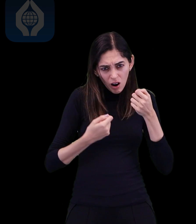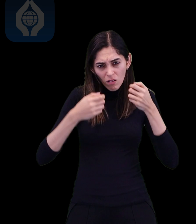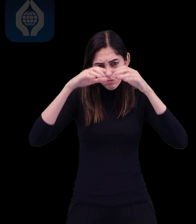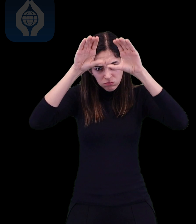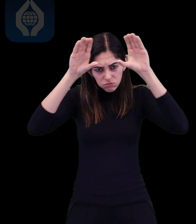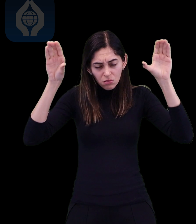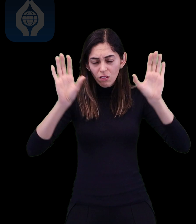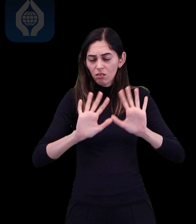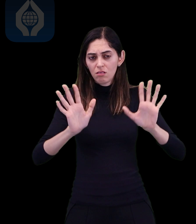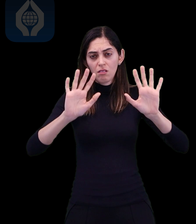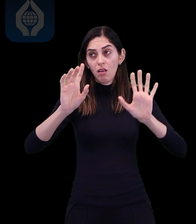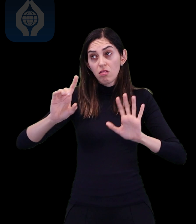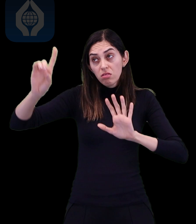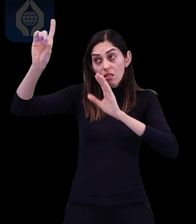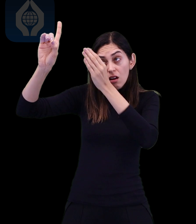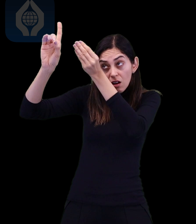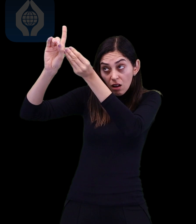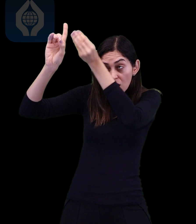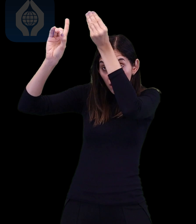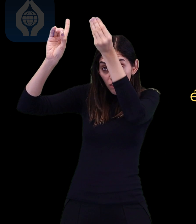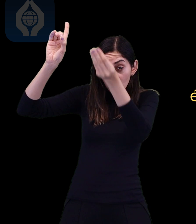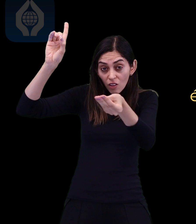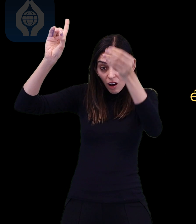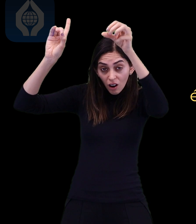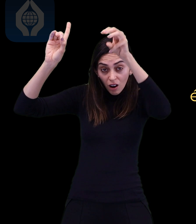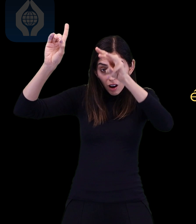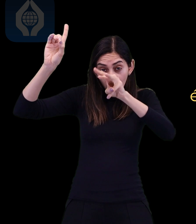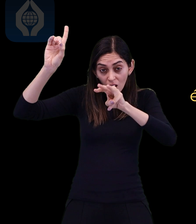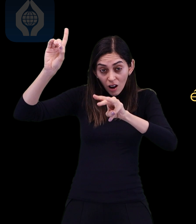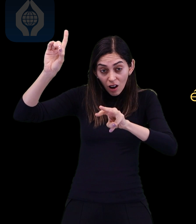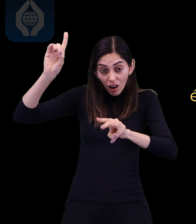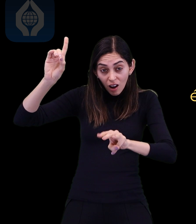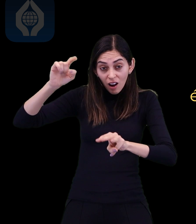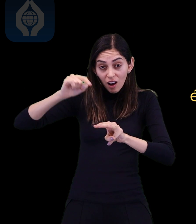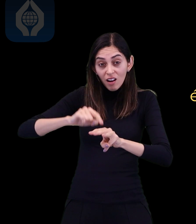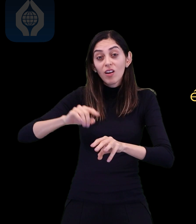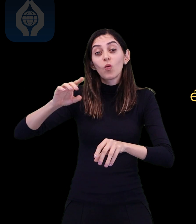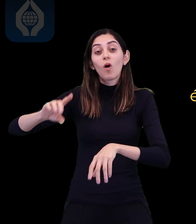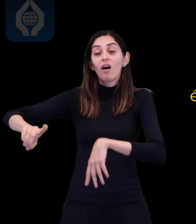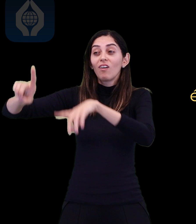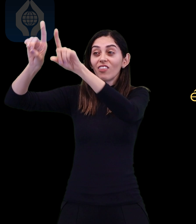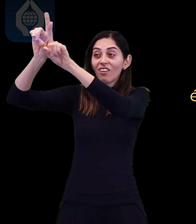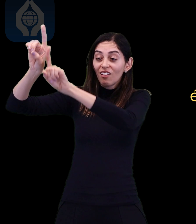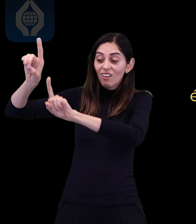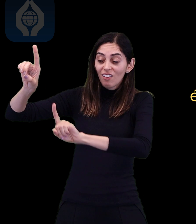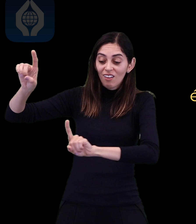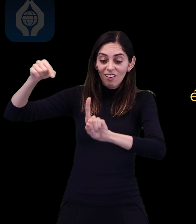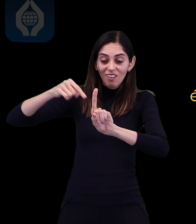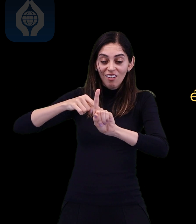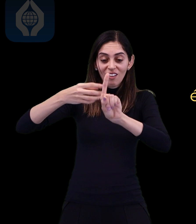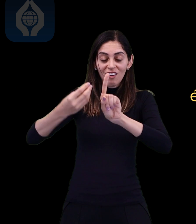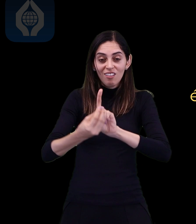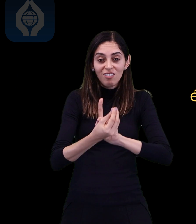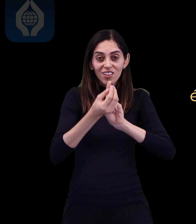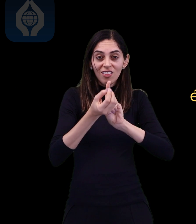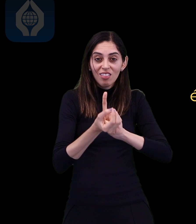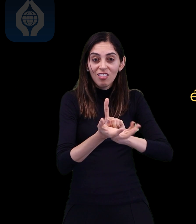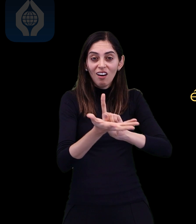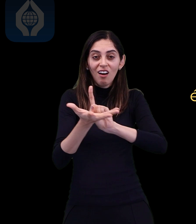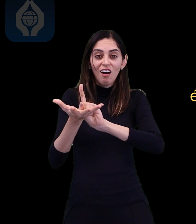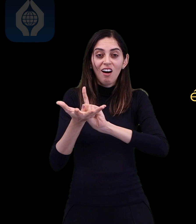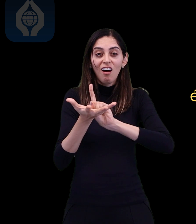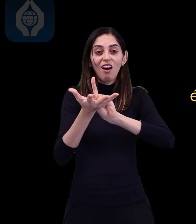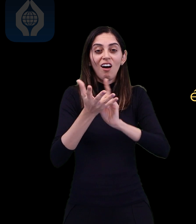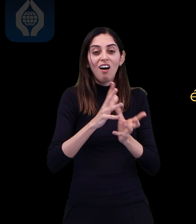meu Pai quem dá o verdadeiro pão do céu. Pois o pão desse céu é aquele que desce do céu e dá vida ao